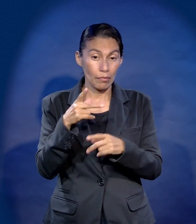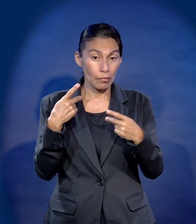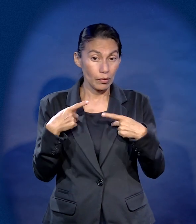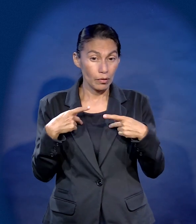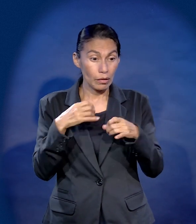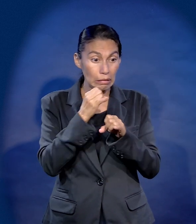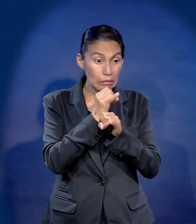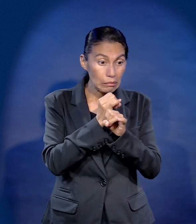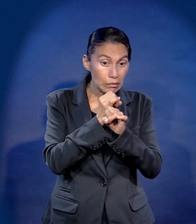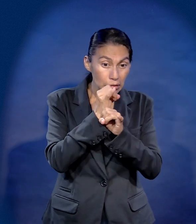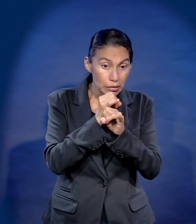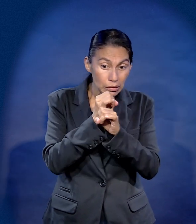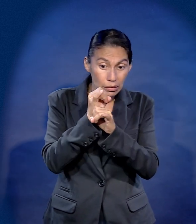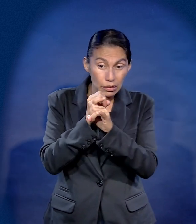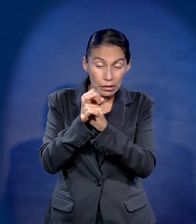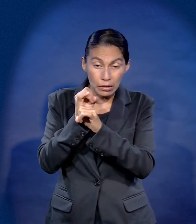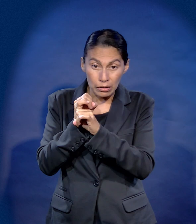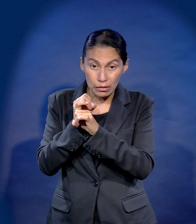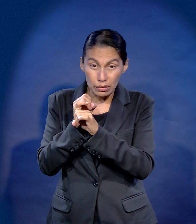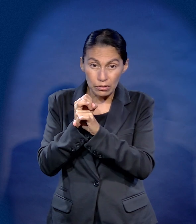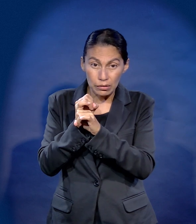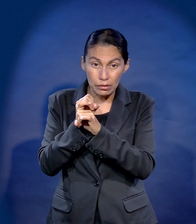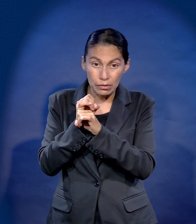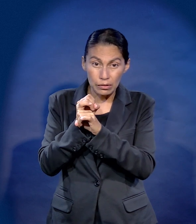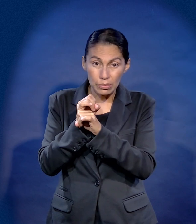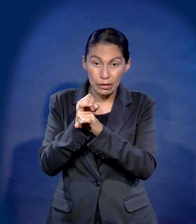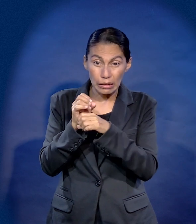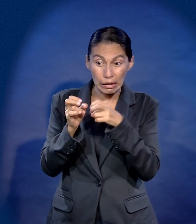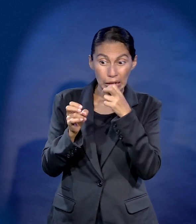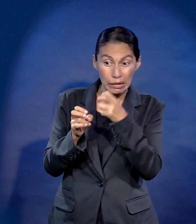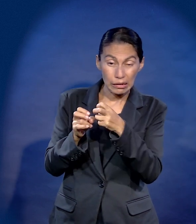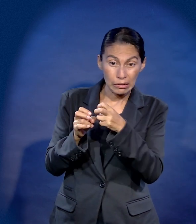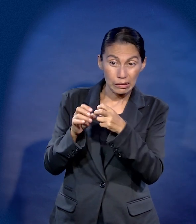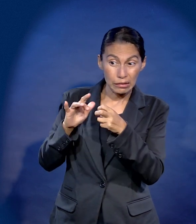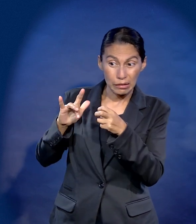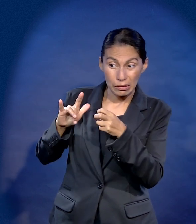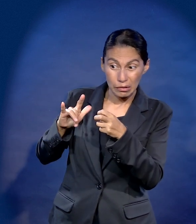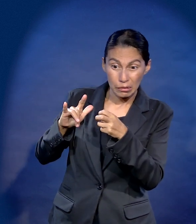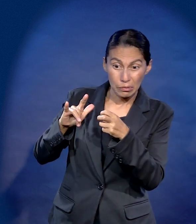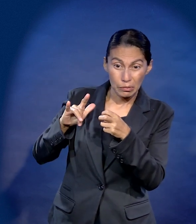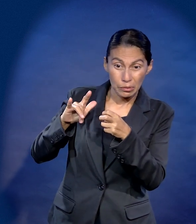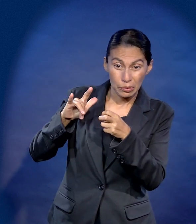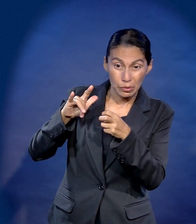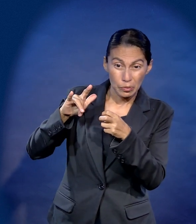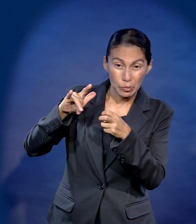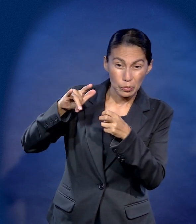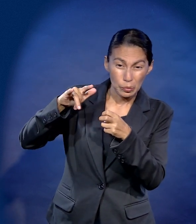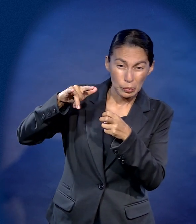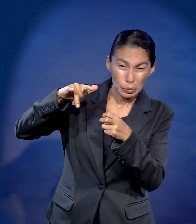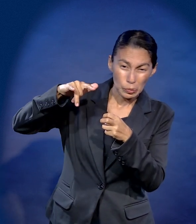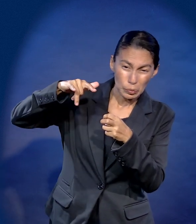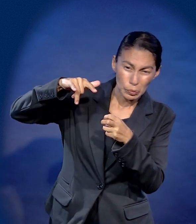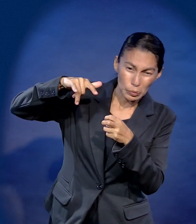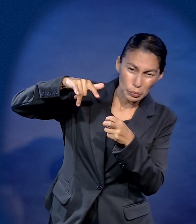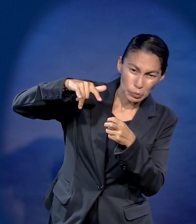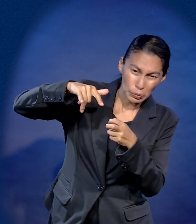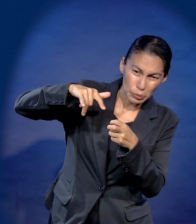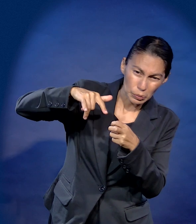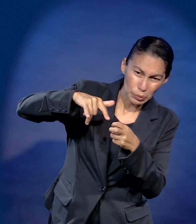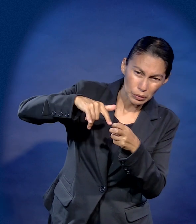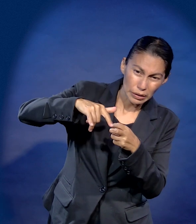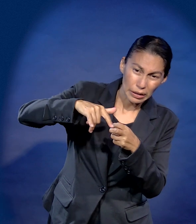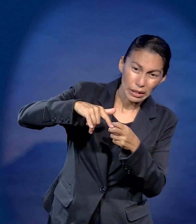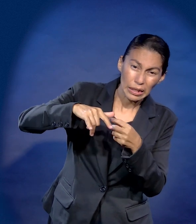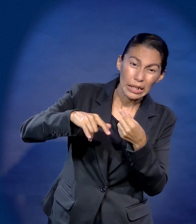los investigadores se sorprendieron al encontrar y al saber que en el momento cuando ese avión perdió dirección y comenzó